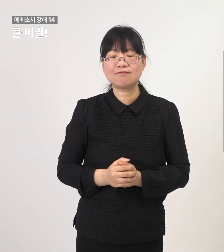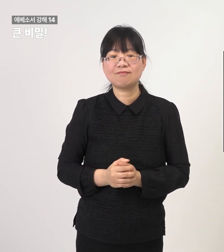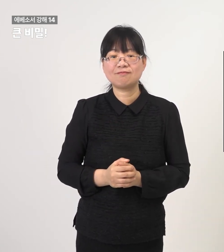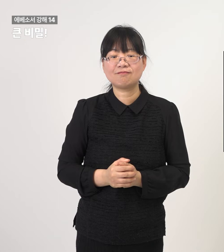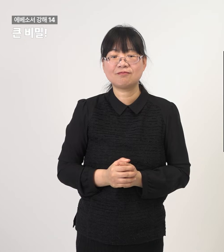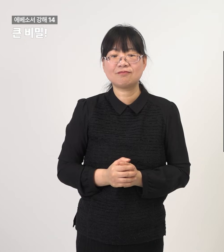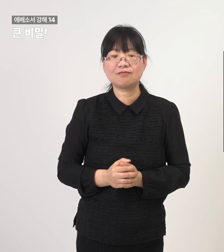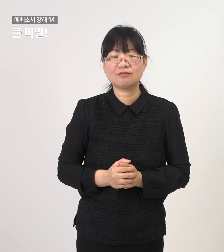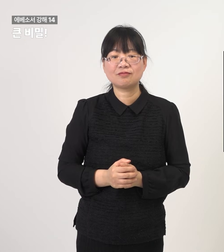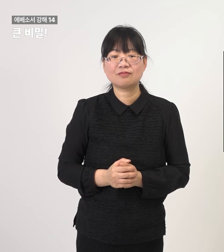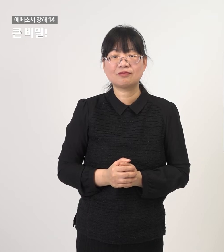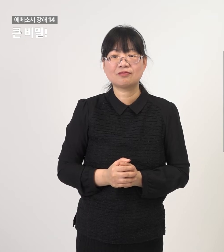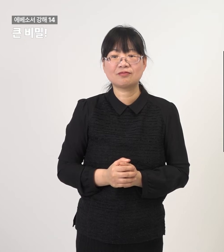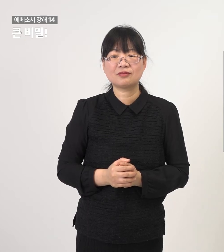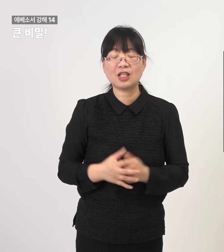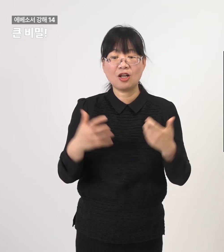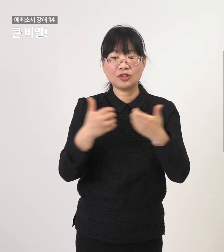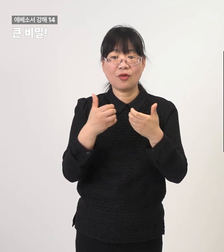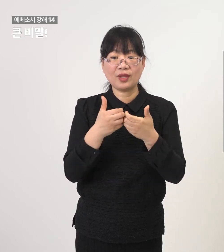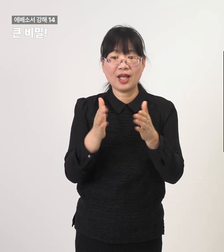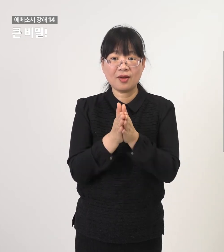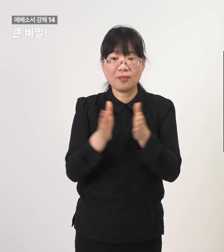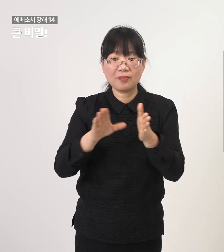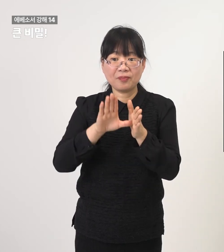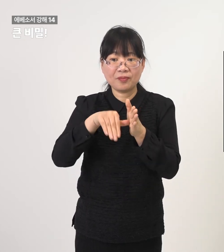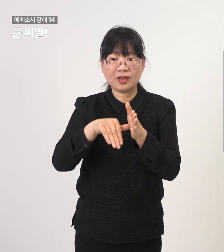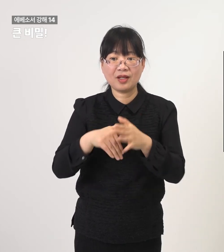딱 양자간이 전쟁이 터졌을 때